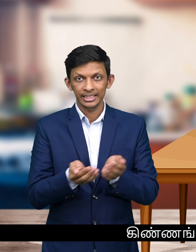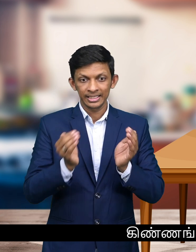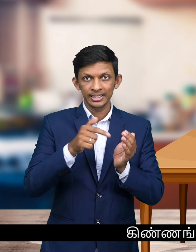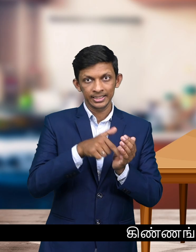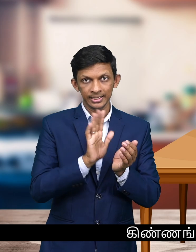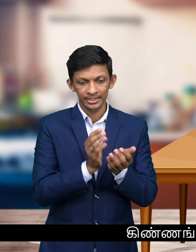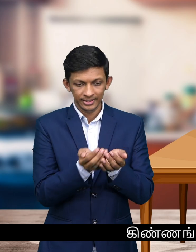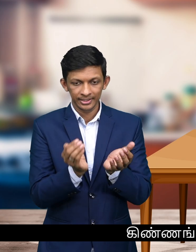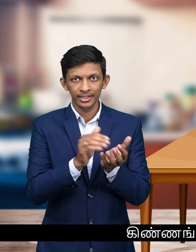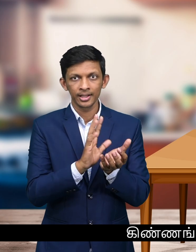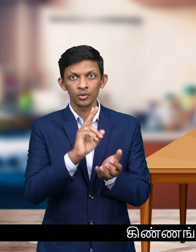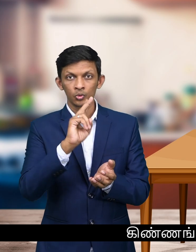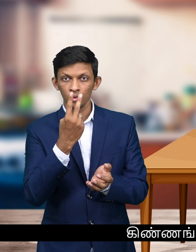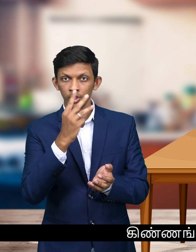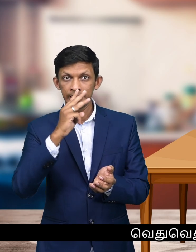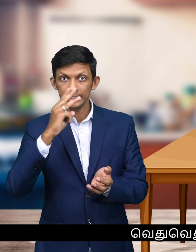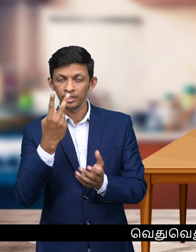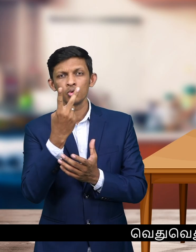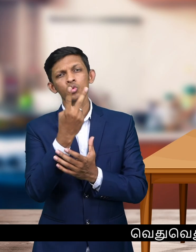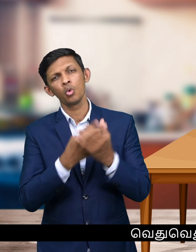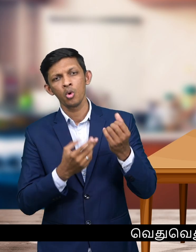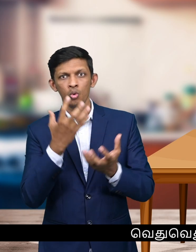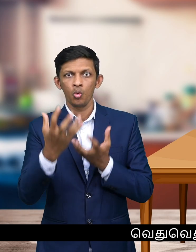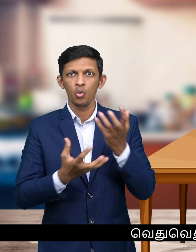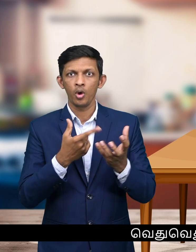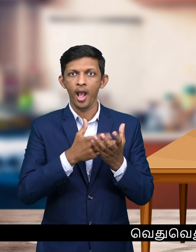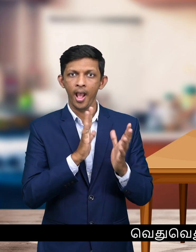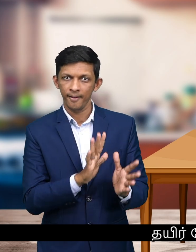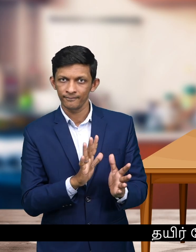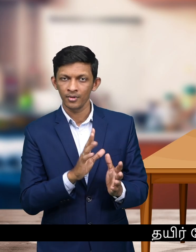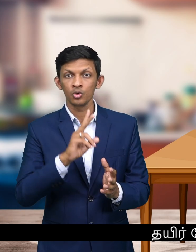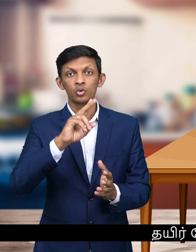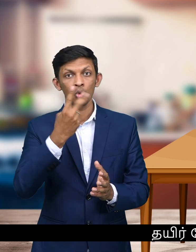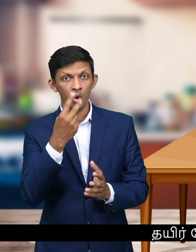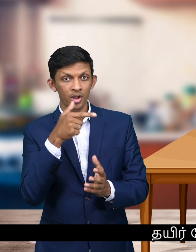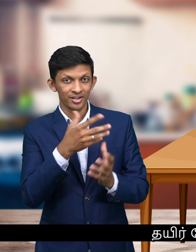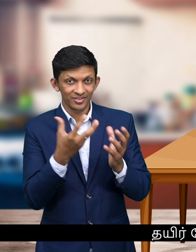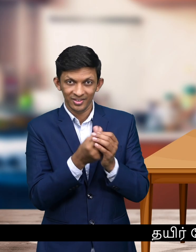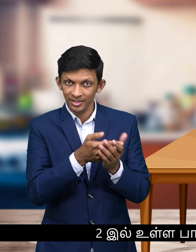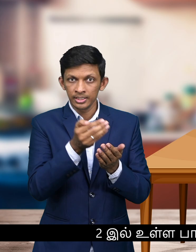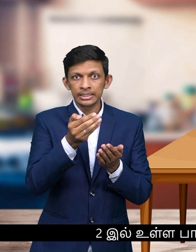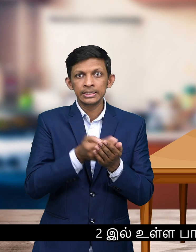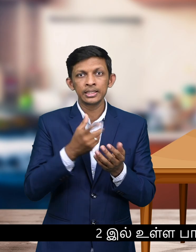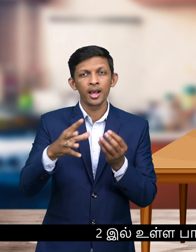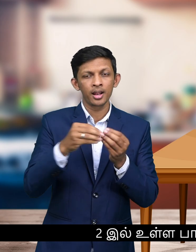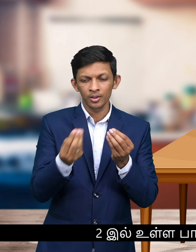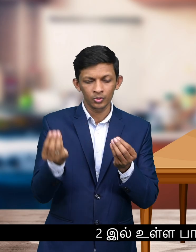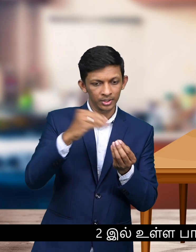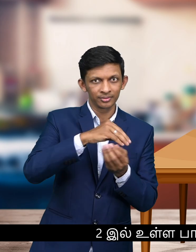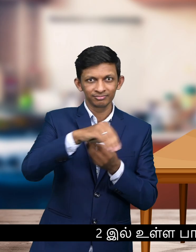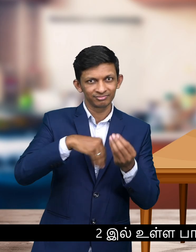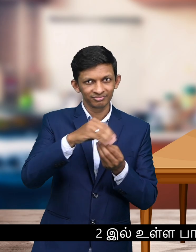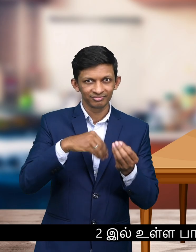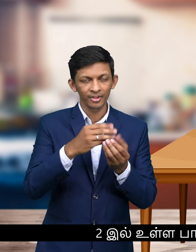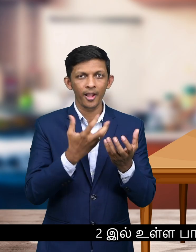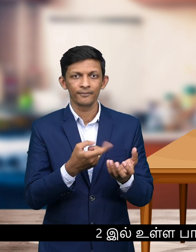கிண்ணங்கள் 2 மற்றும் 3 இரண்டிலும் வெதுவெதுப்பான பால் இருந்தாலும் தயிர் சேர்க்கப்பட்ட கிண்ணம் 2 உள்ள பால்